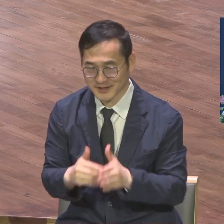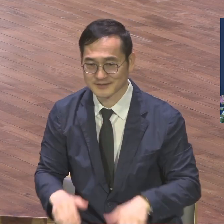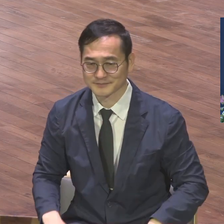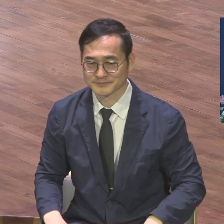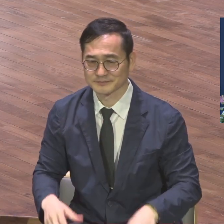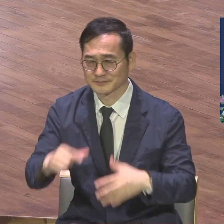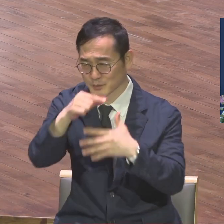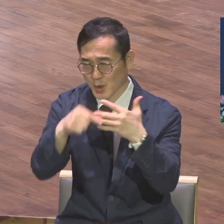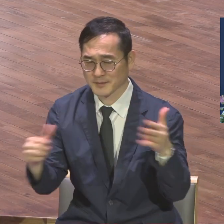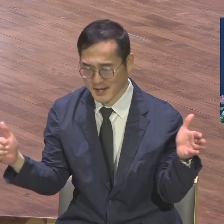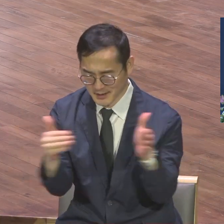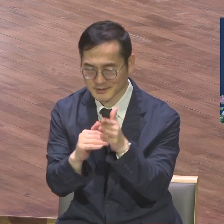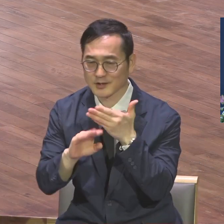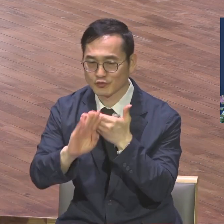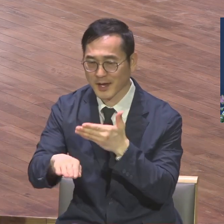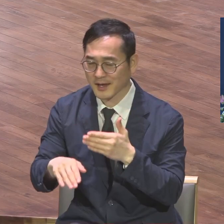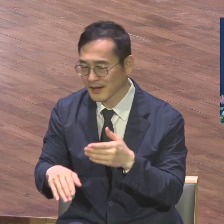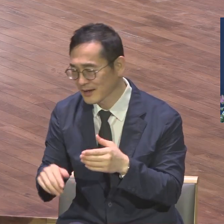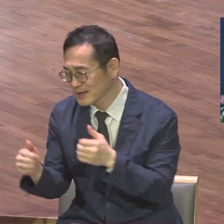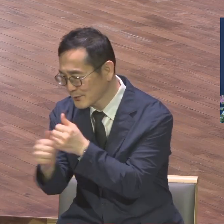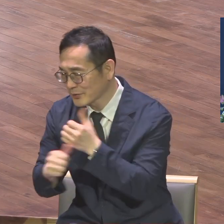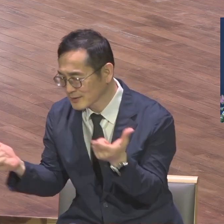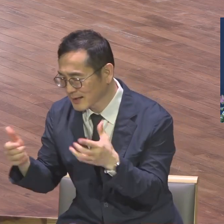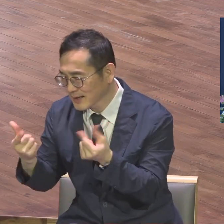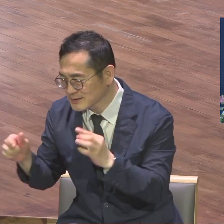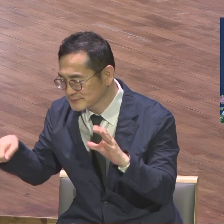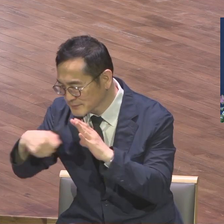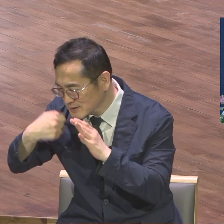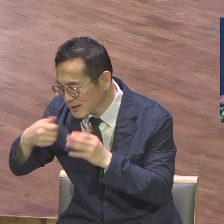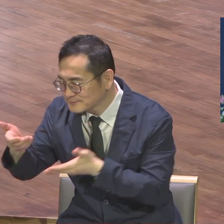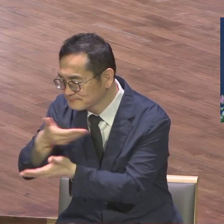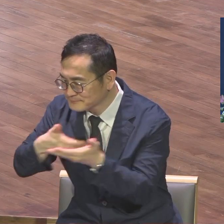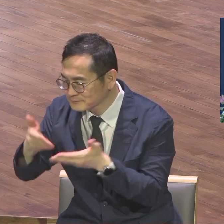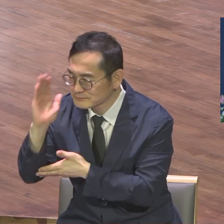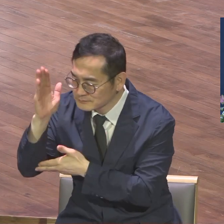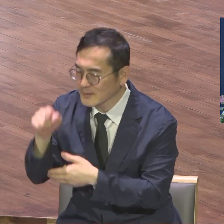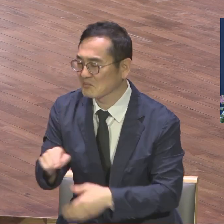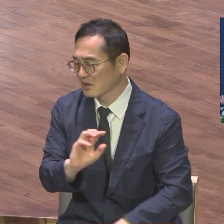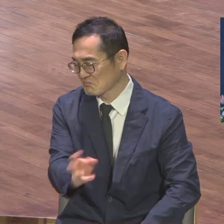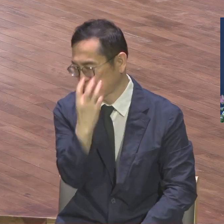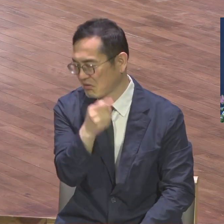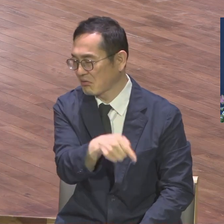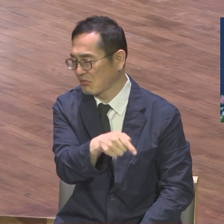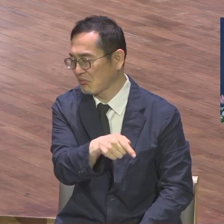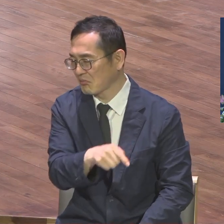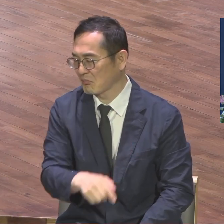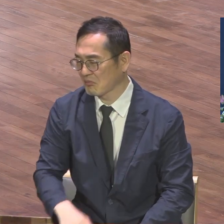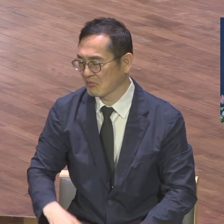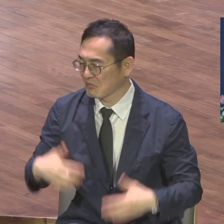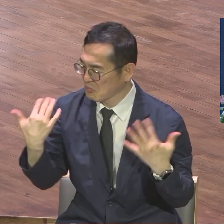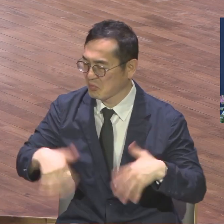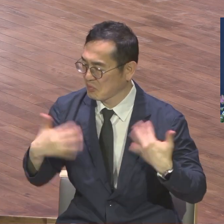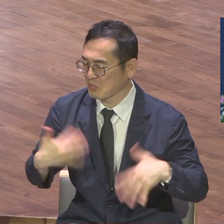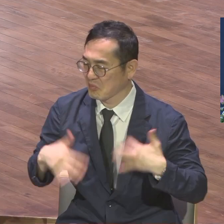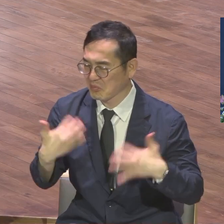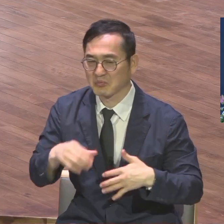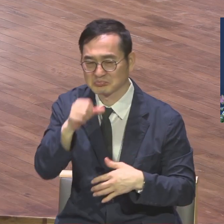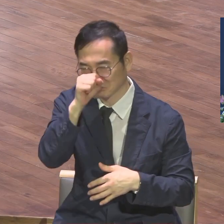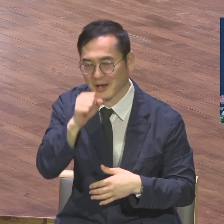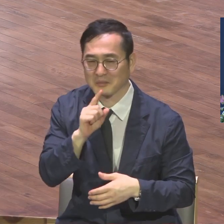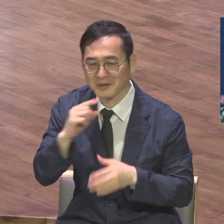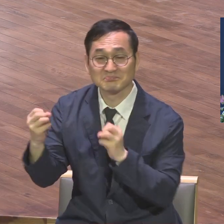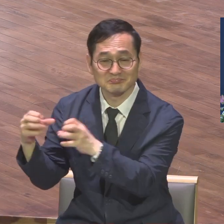야, 하나님이 정말 이런 환경 가운데 최고의 작품을 만드셨구나라고 그래 고백을 하게